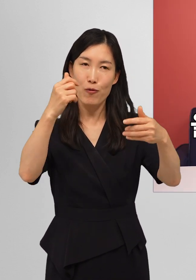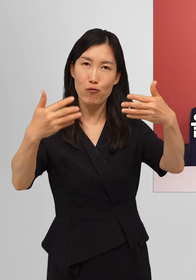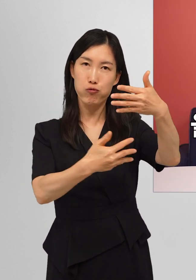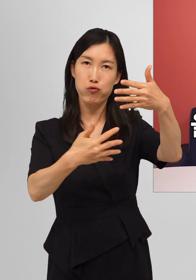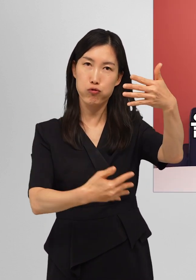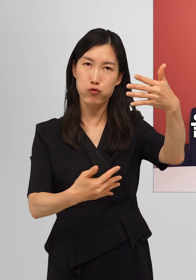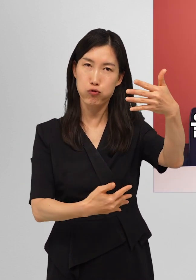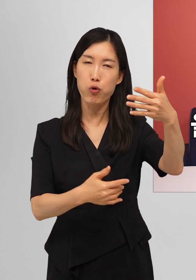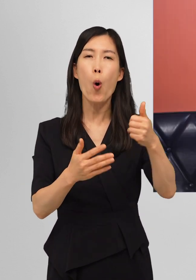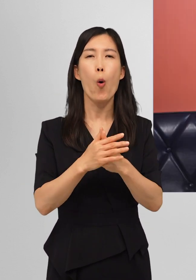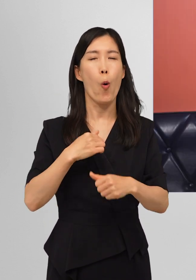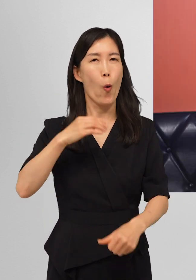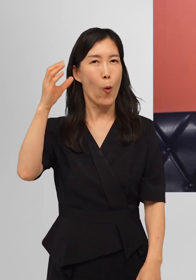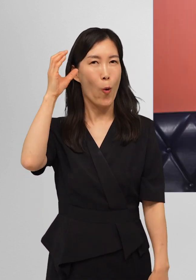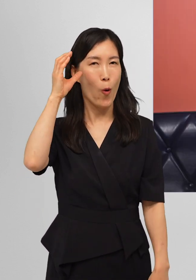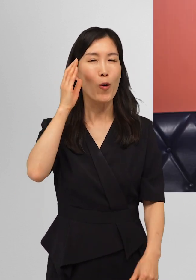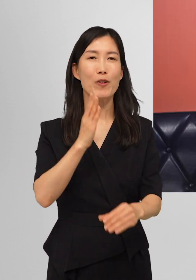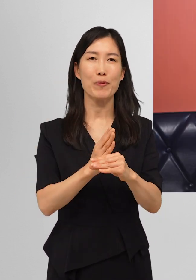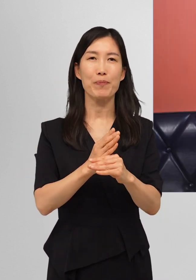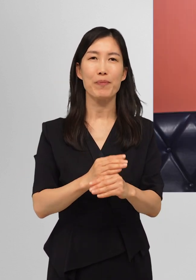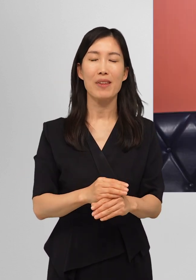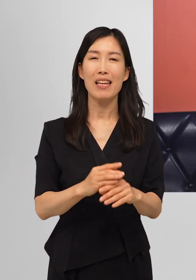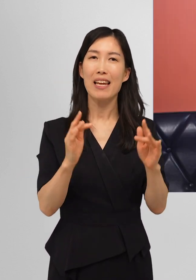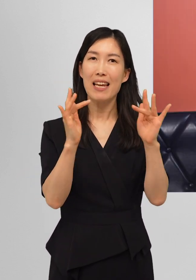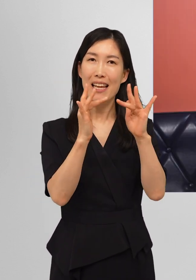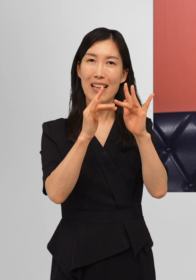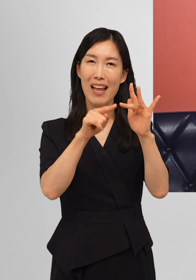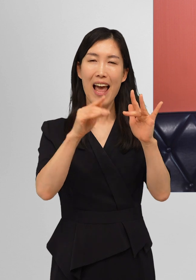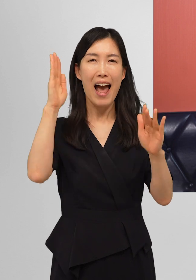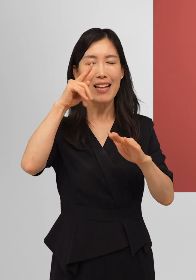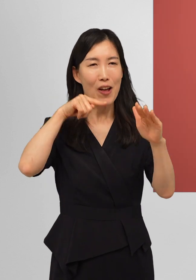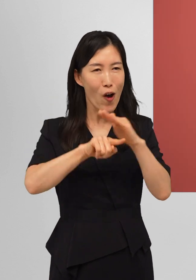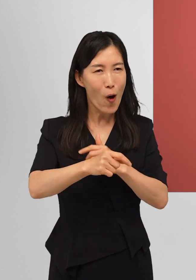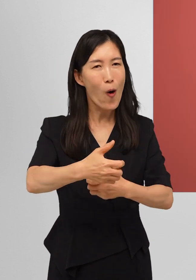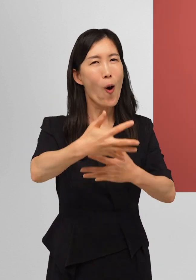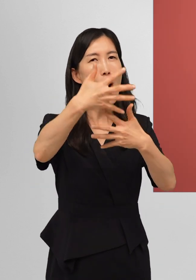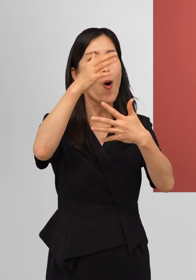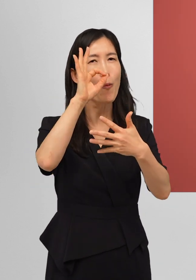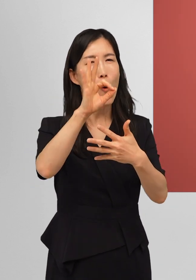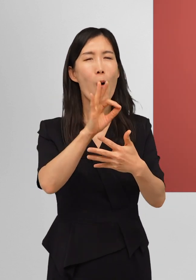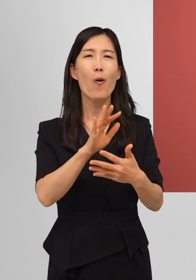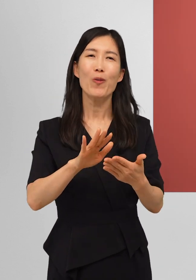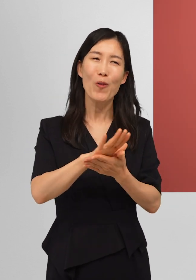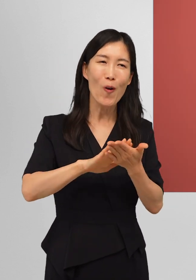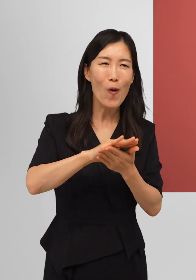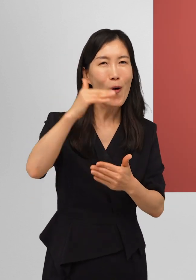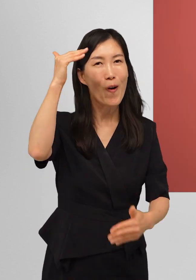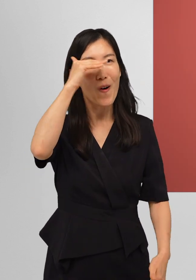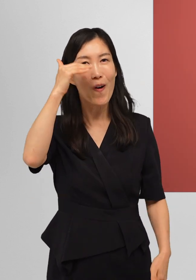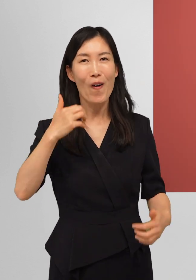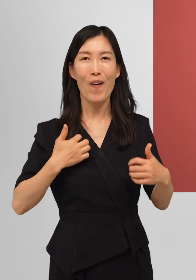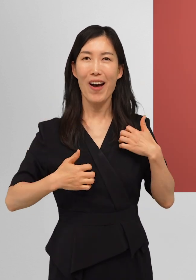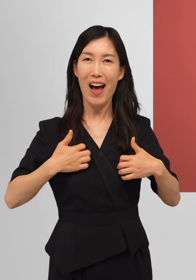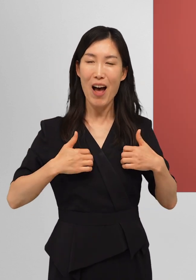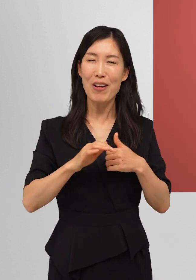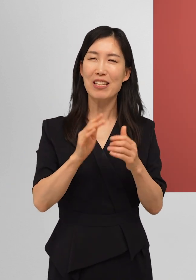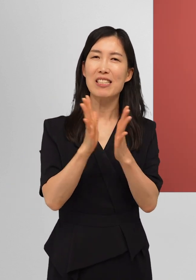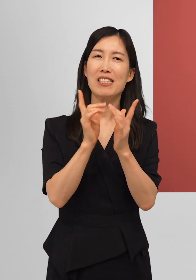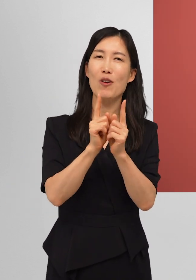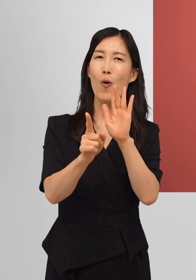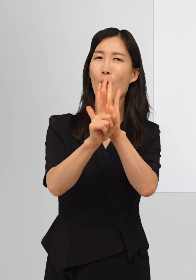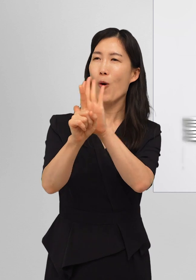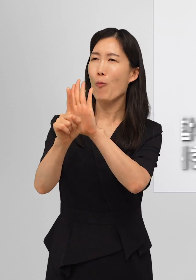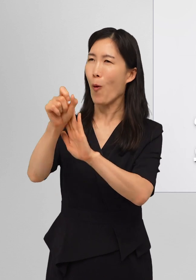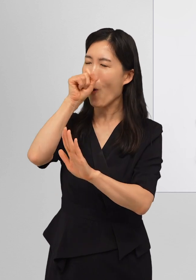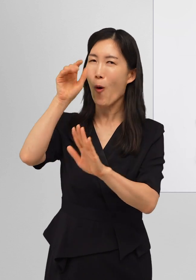정말 기대하고 있을 거고요. 아주 마음 편안한 놀이터가 돼서 이게 학생들이 학생들에게 홍보하는 이런 장이 됐으면 참